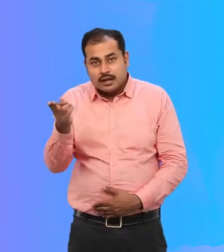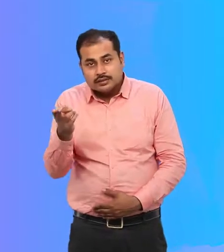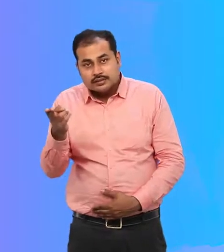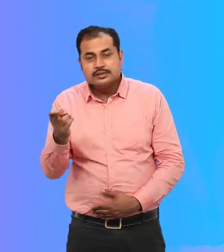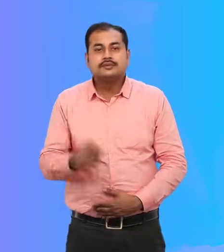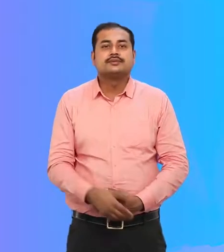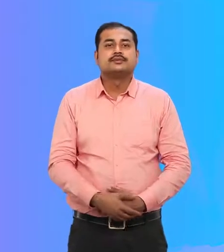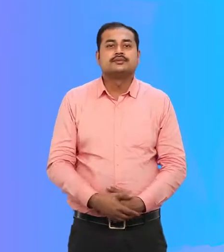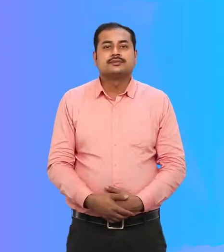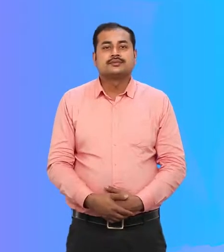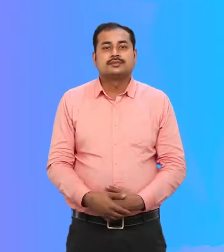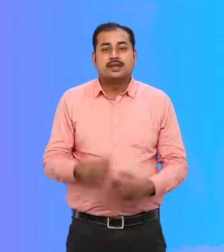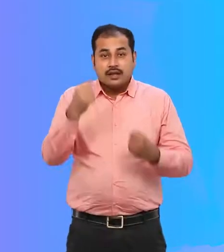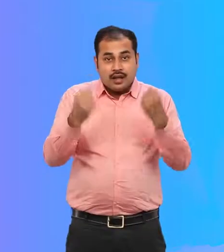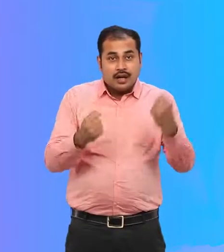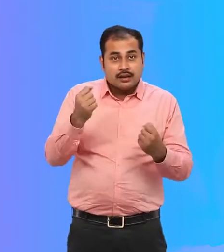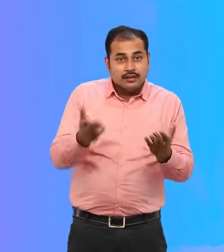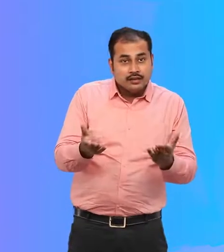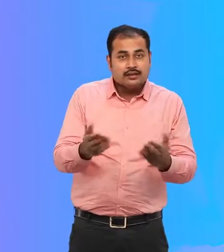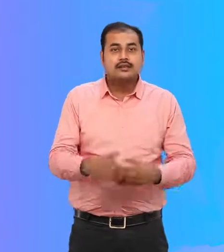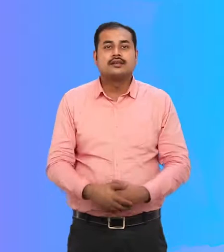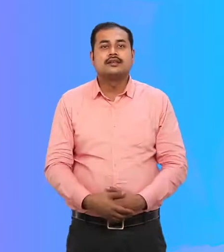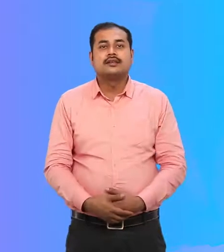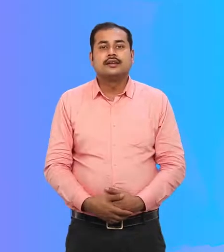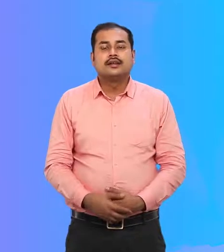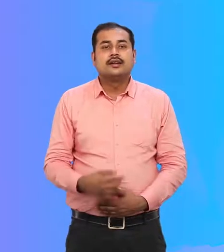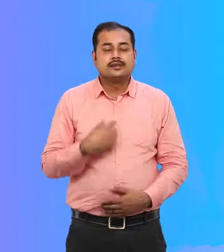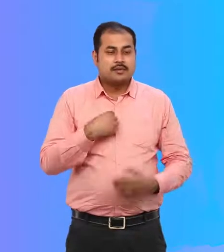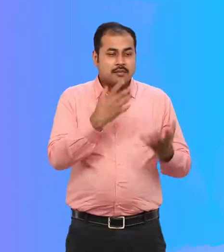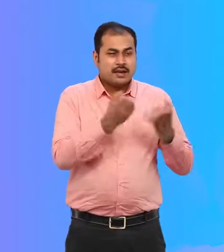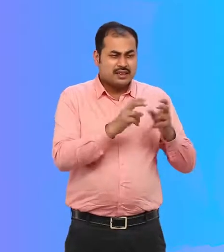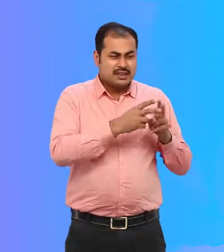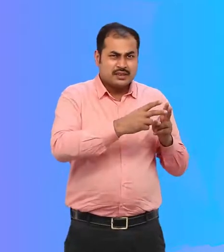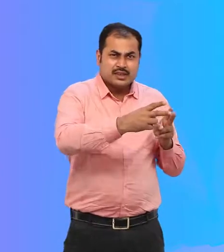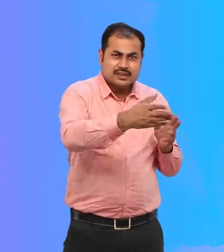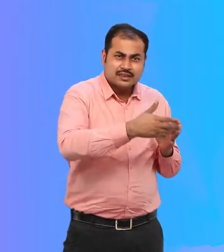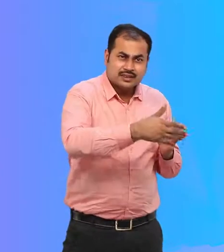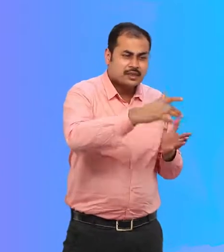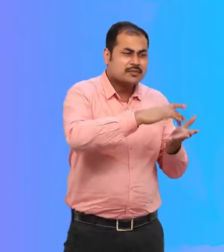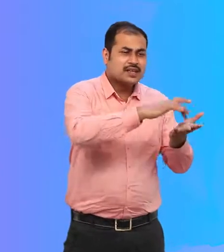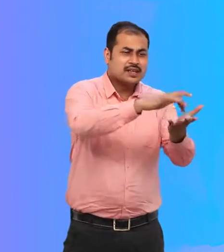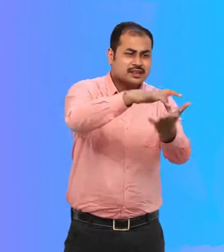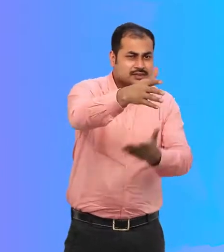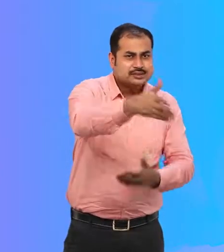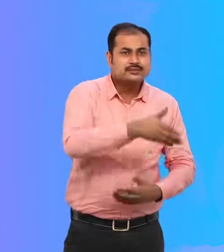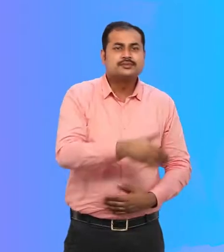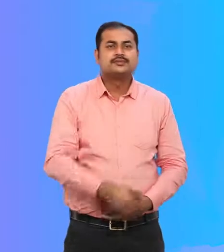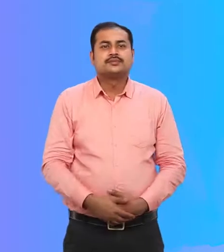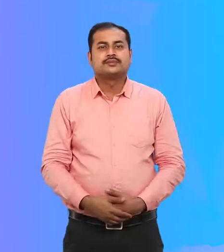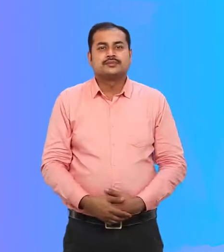कि हवाई अड्डे है बस मैं बाज़ार से